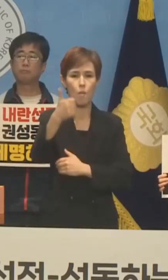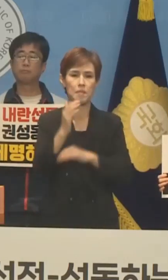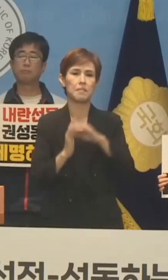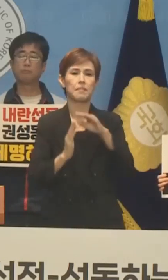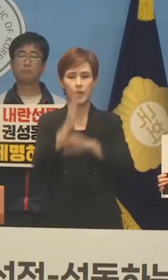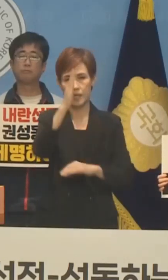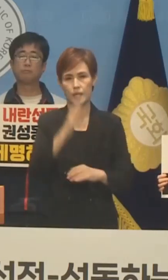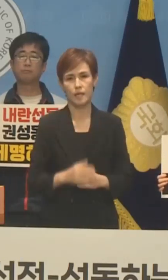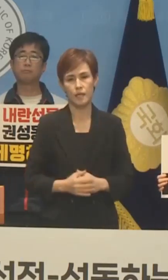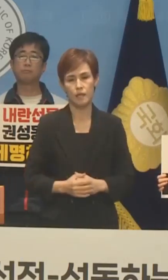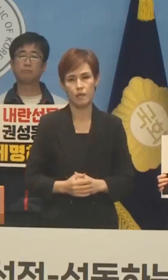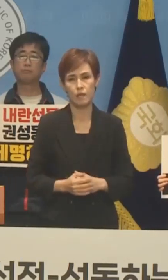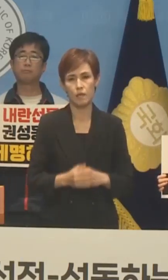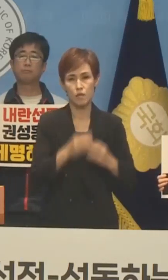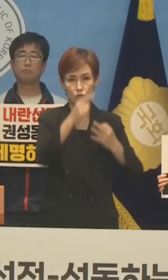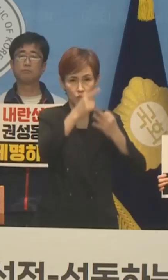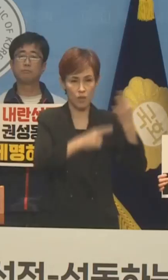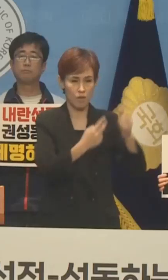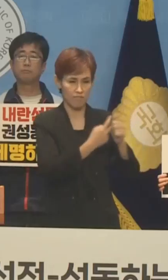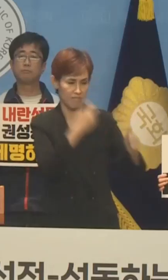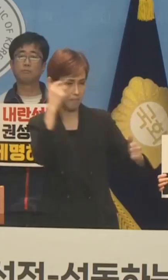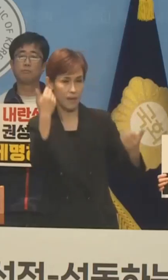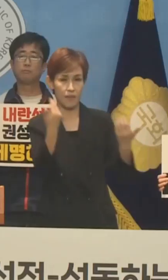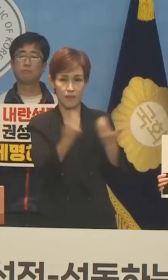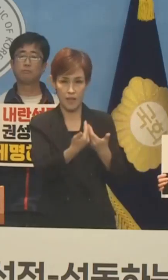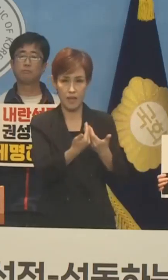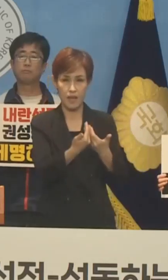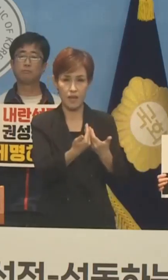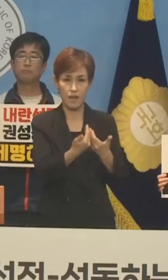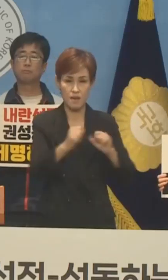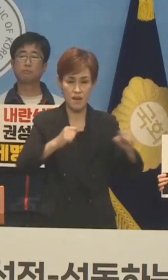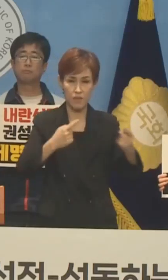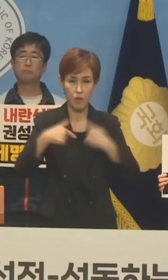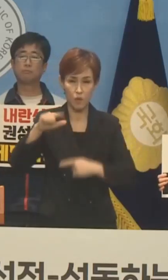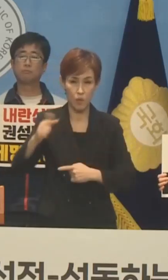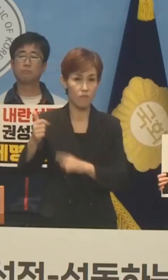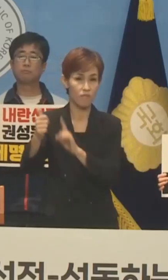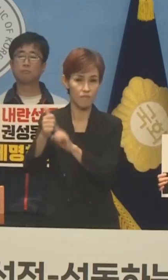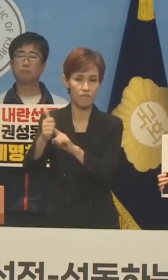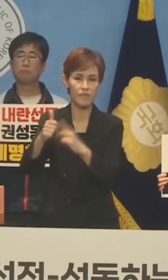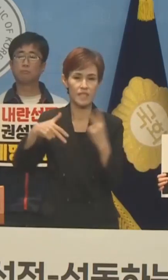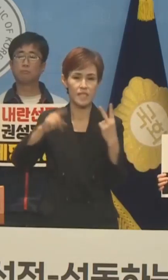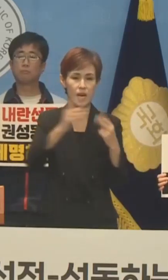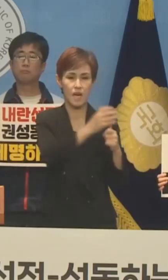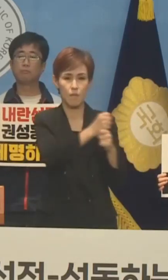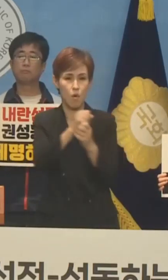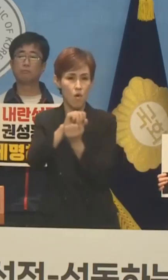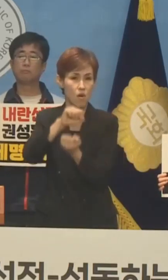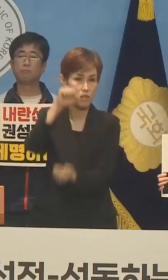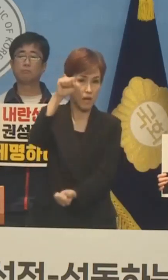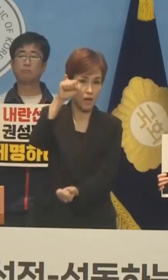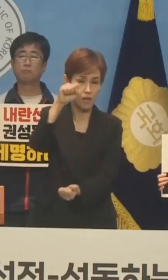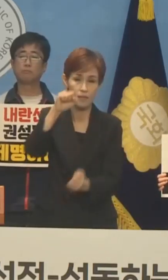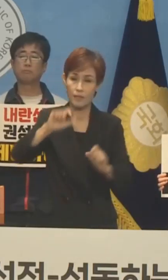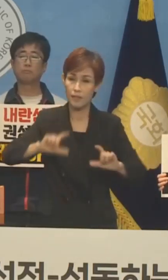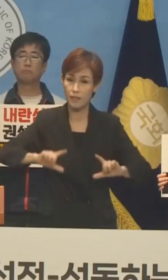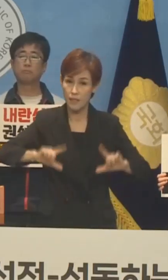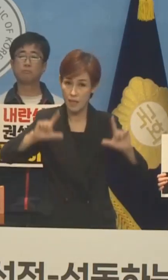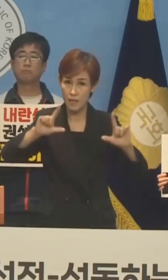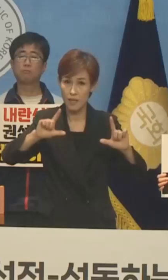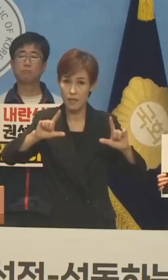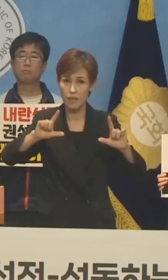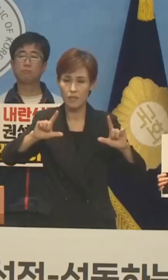돌파했습니다. 윤석열 탄핵 반대 당론을 이끌었던 권성동은 2차 체포영장이 집행되던